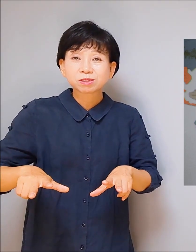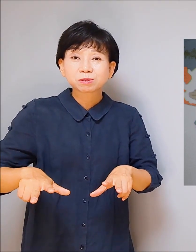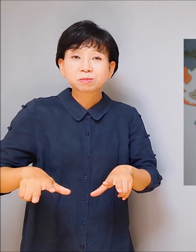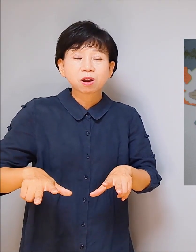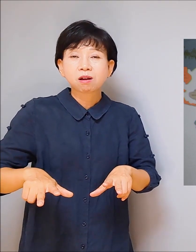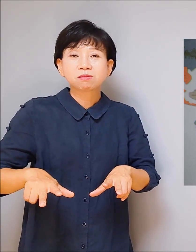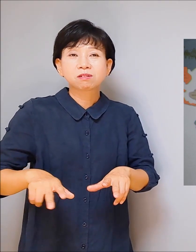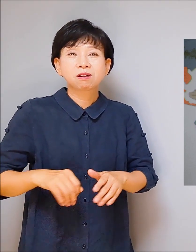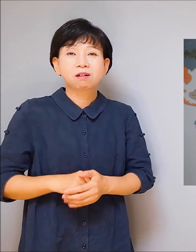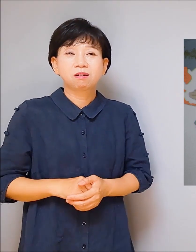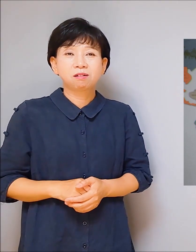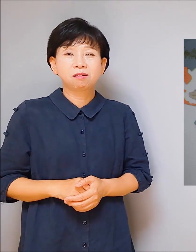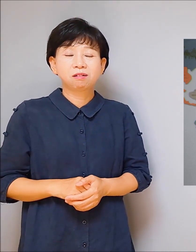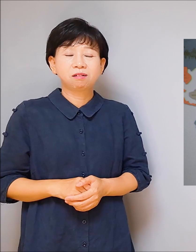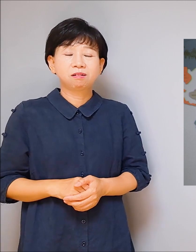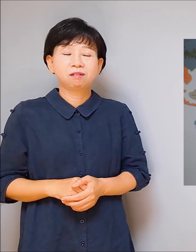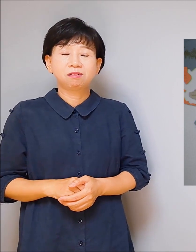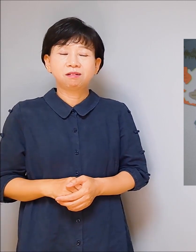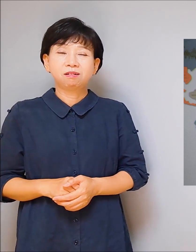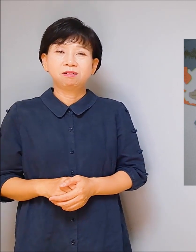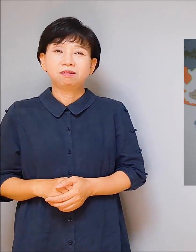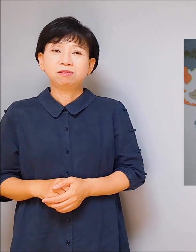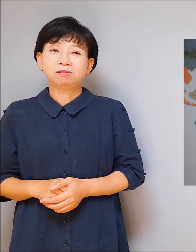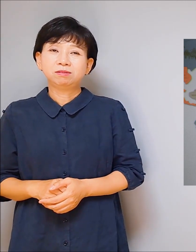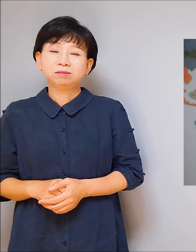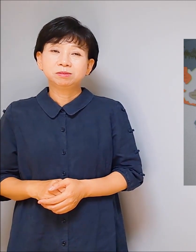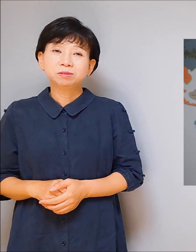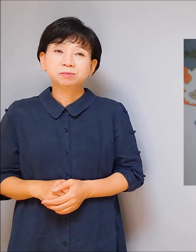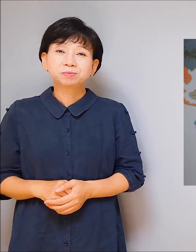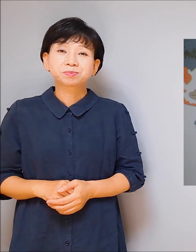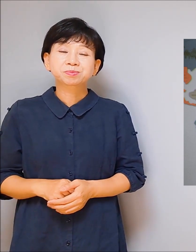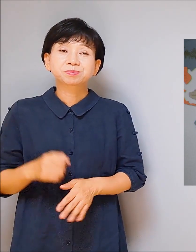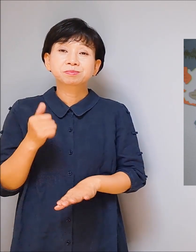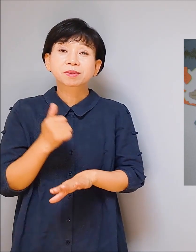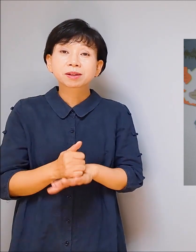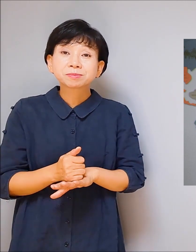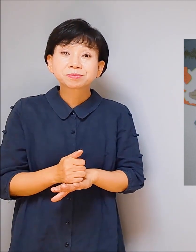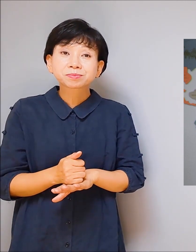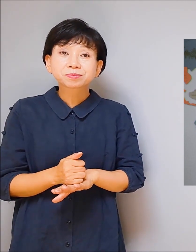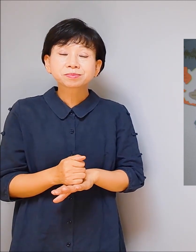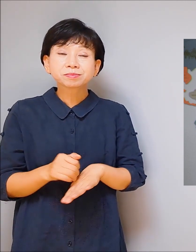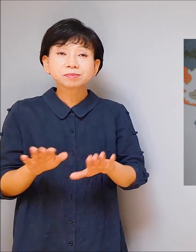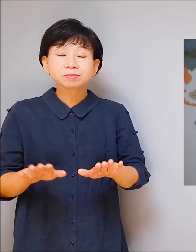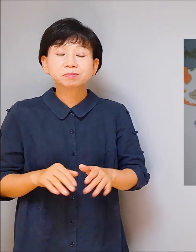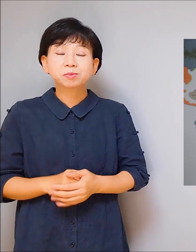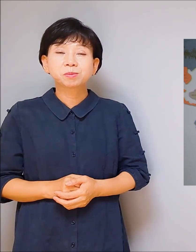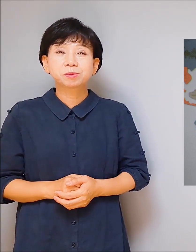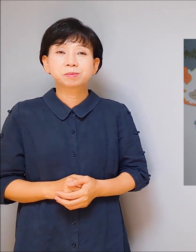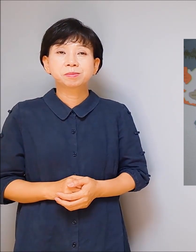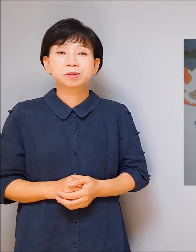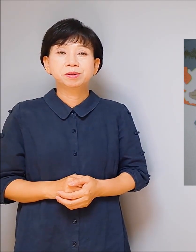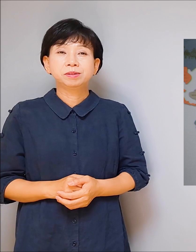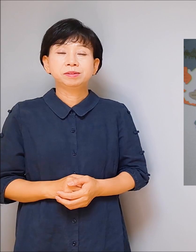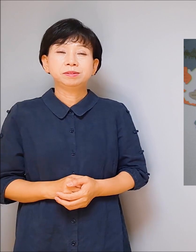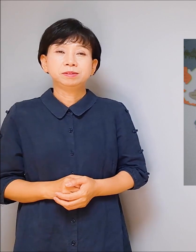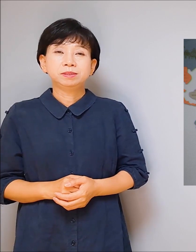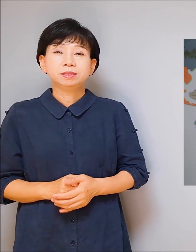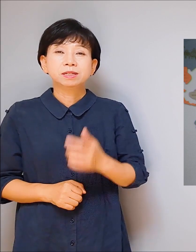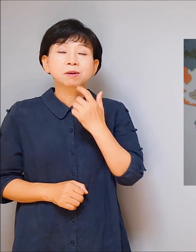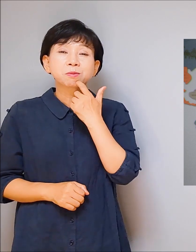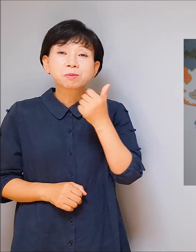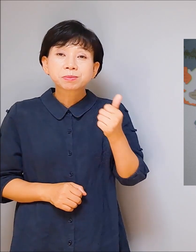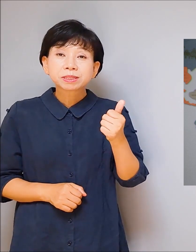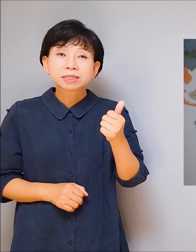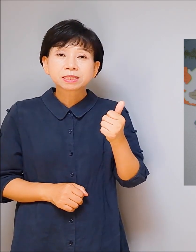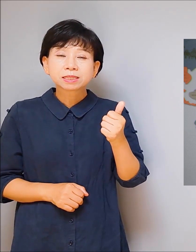에서 앞에 세우는 것처럼 보입니다. 그런데 맨 나중에 오늘 1절에서 4절의 내용을 보면 야곱이